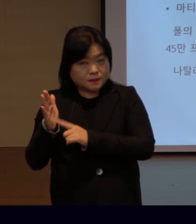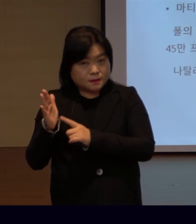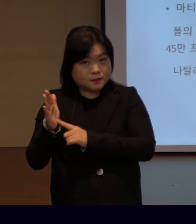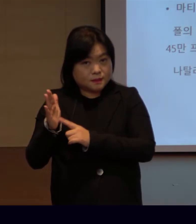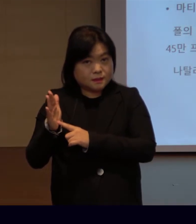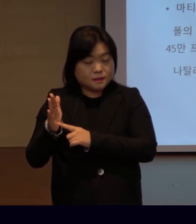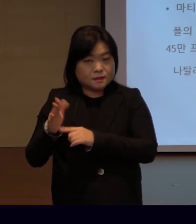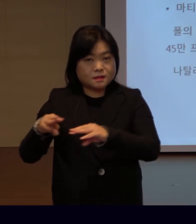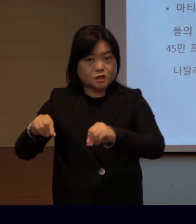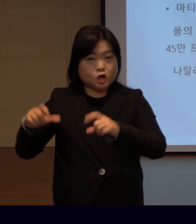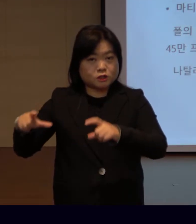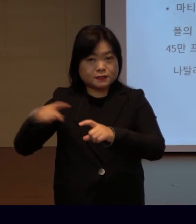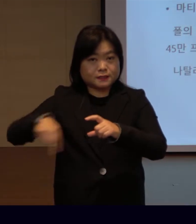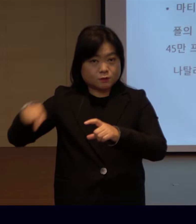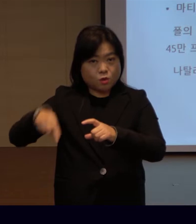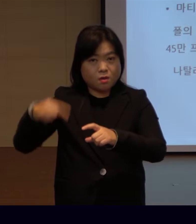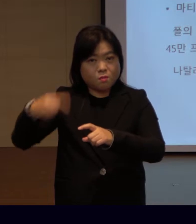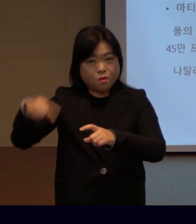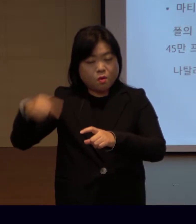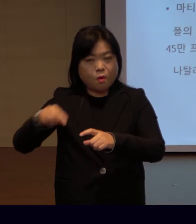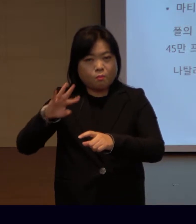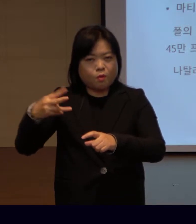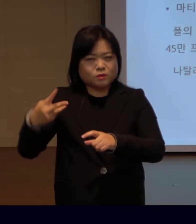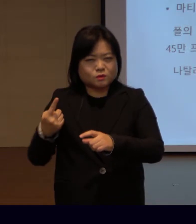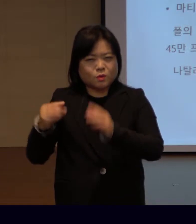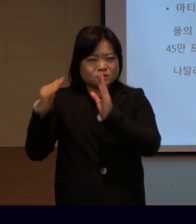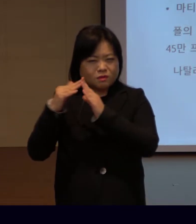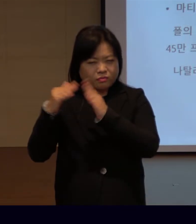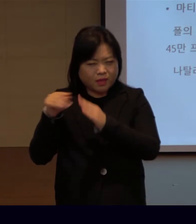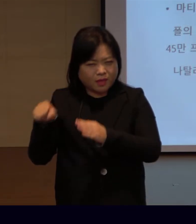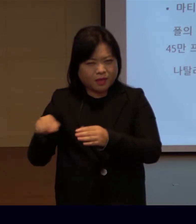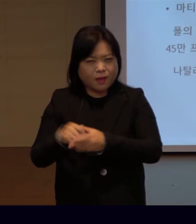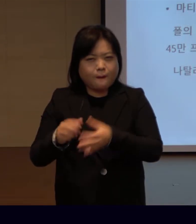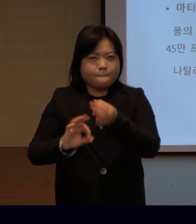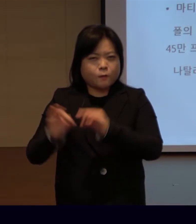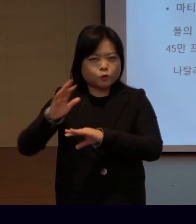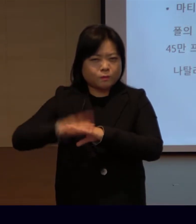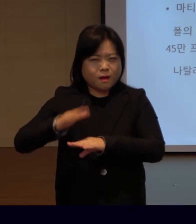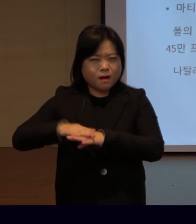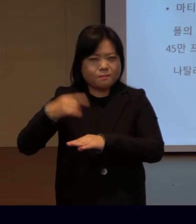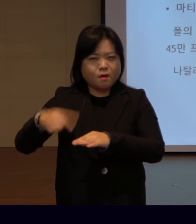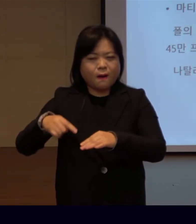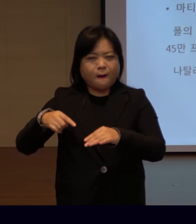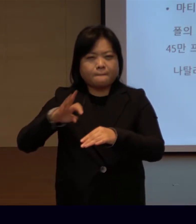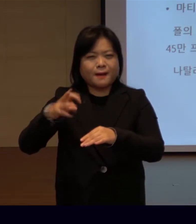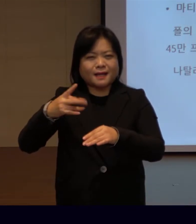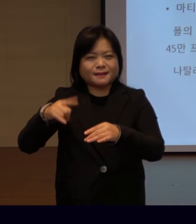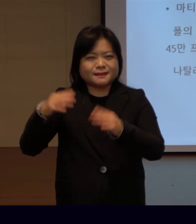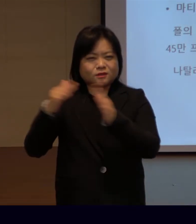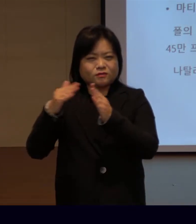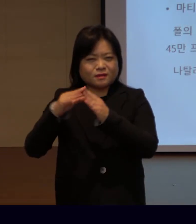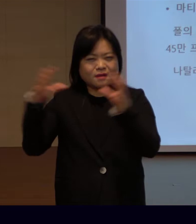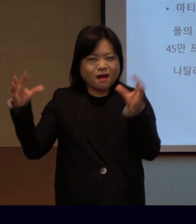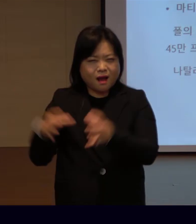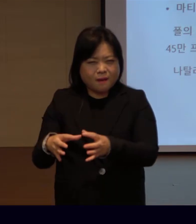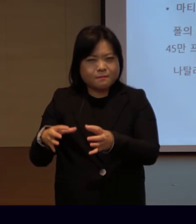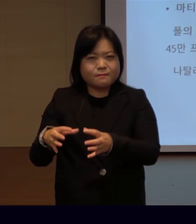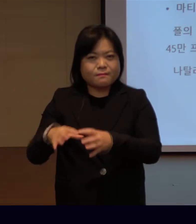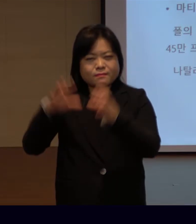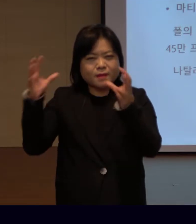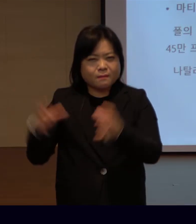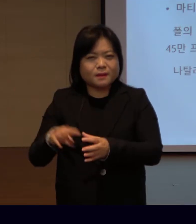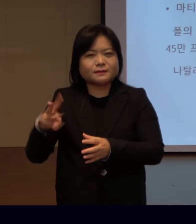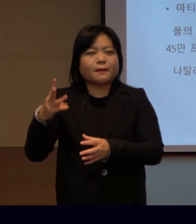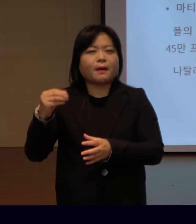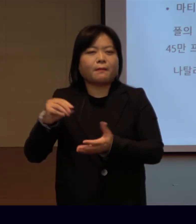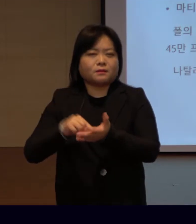보르도에 있는 영지, 시골 영지와 보르도의 저택과 포도밭과 파리의 저택 다 합해서 한 300가구까지 합해